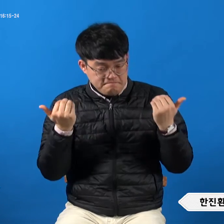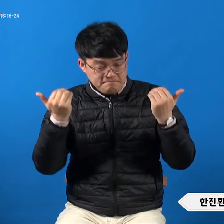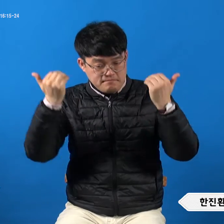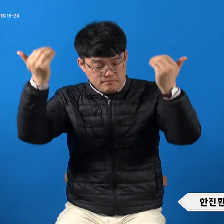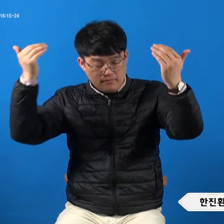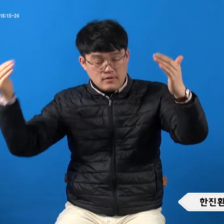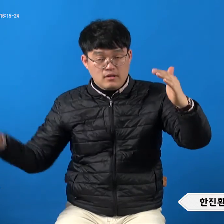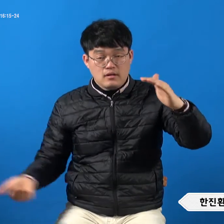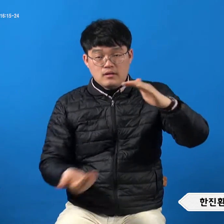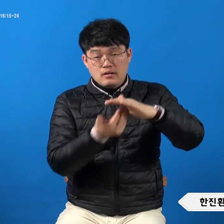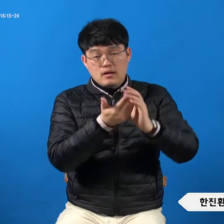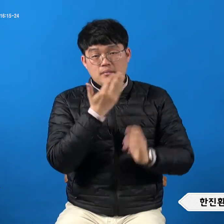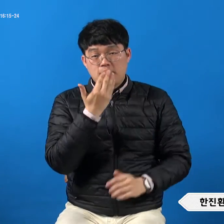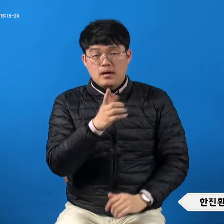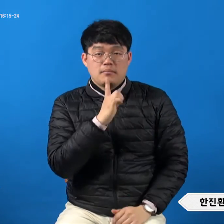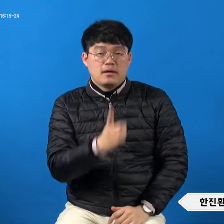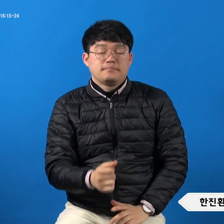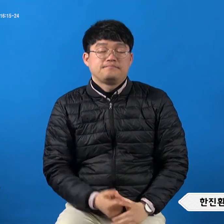수 있다 하는 말이죠.